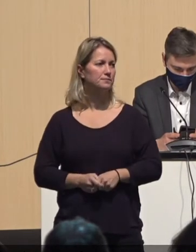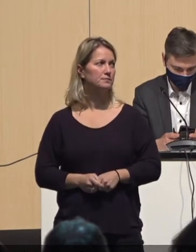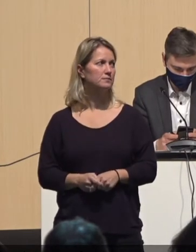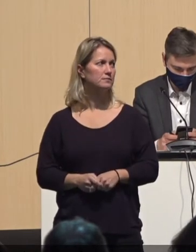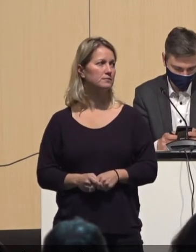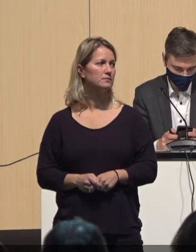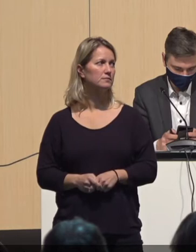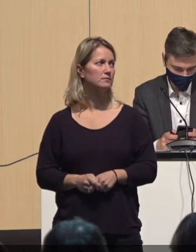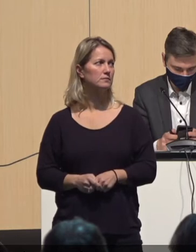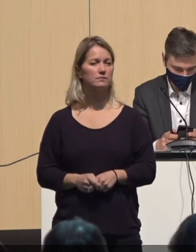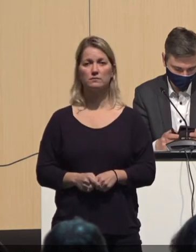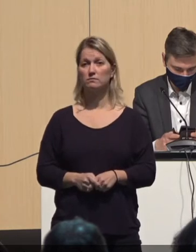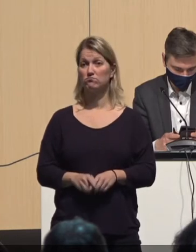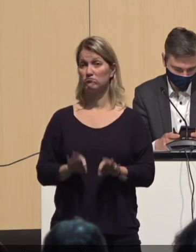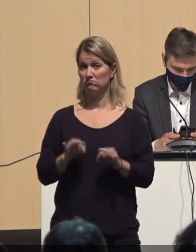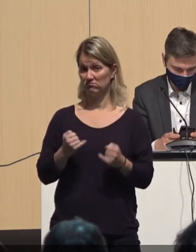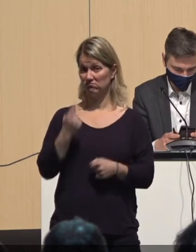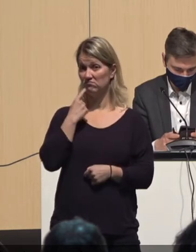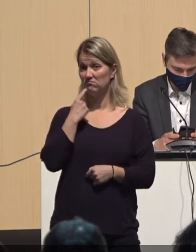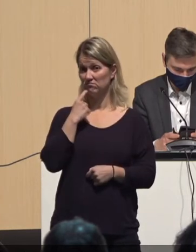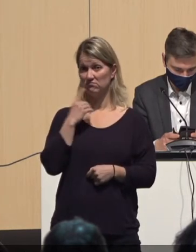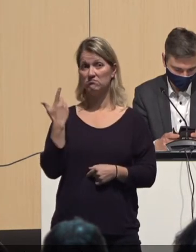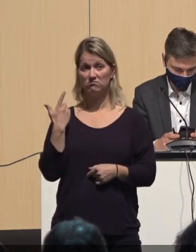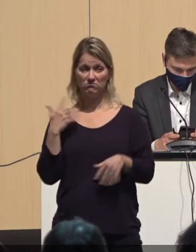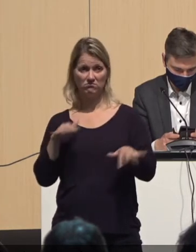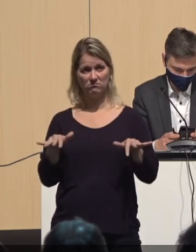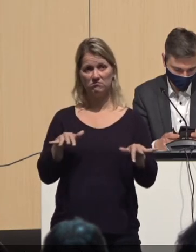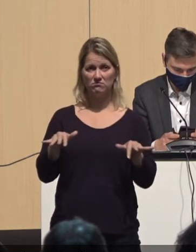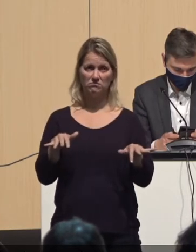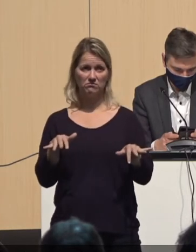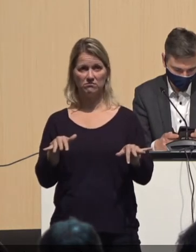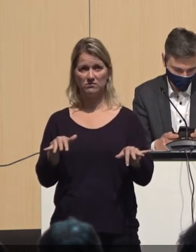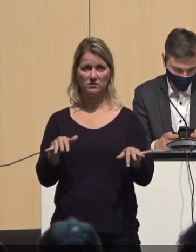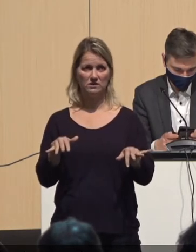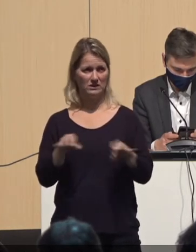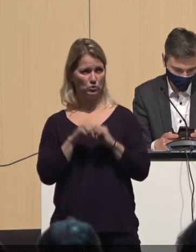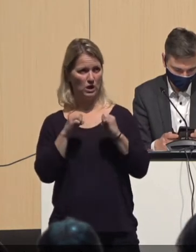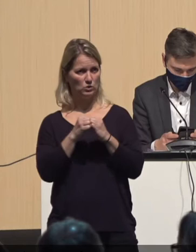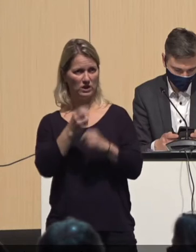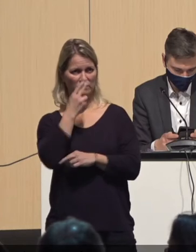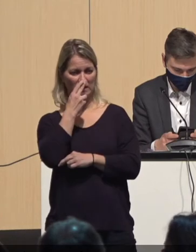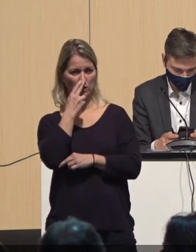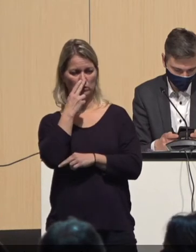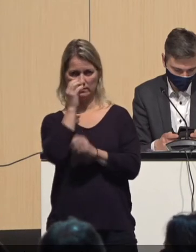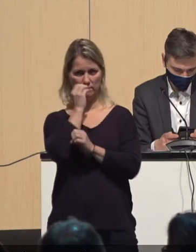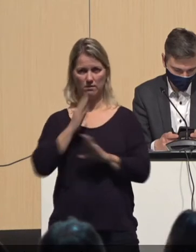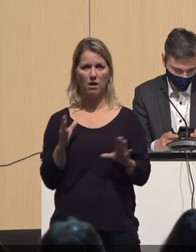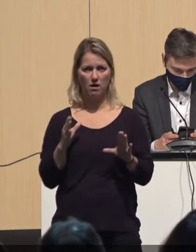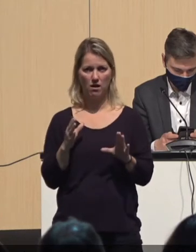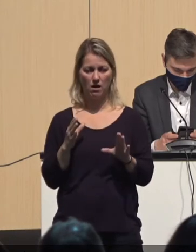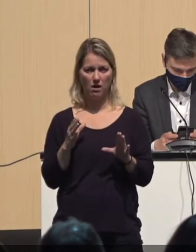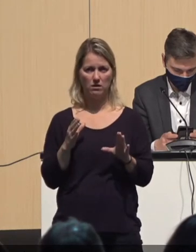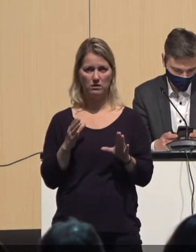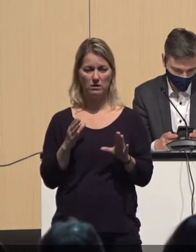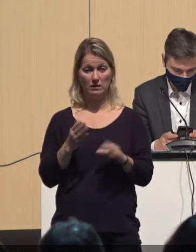Wir befinden uns, glaube ich, aktuell wirklich in einer sehr, sehr unsicheren Rechtslage. Eine Rechtslage dann, die, glaube ich, bei Abschluss